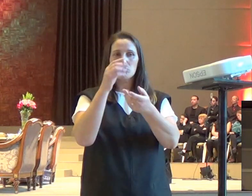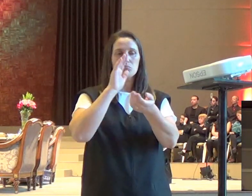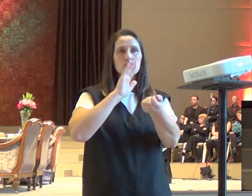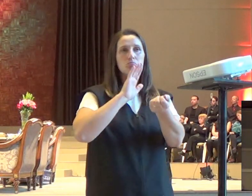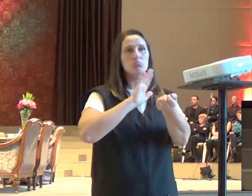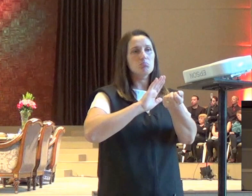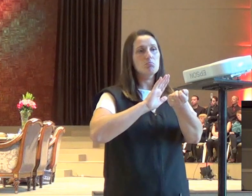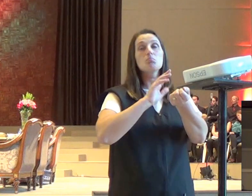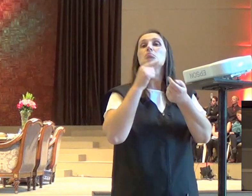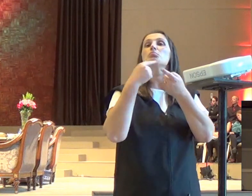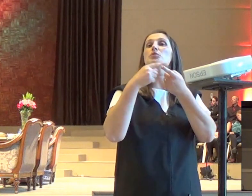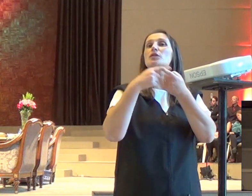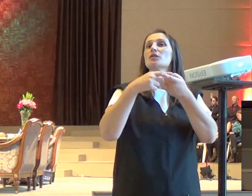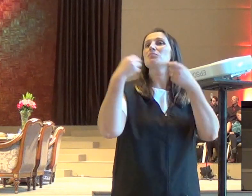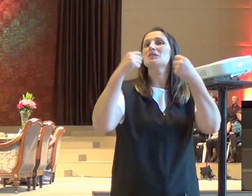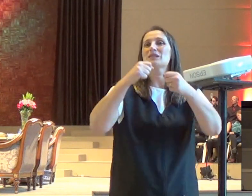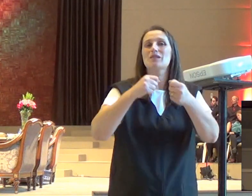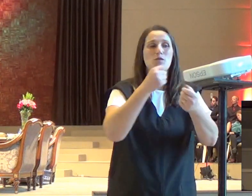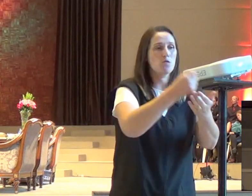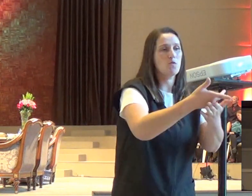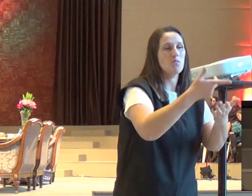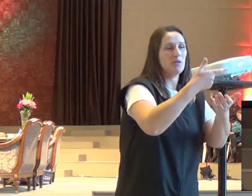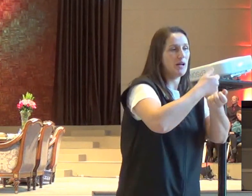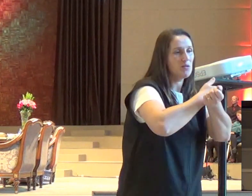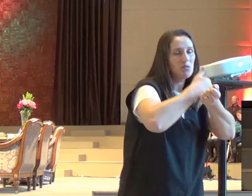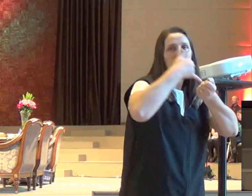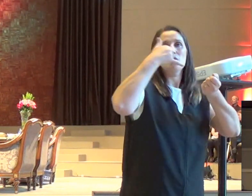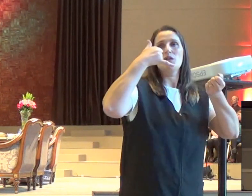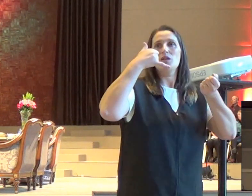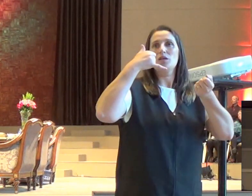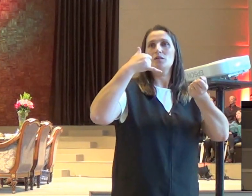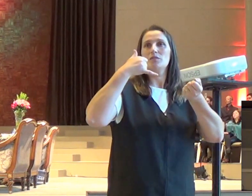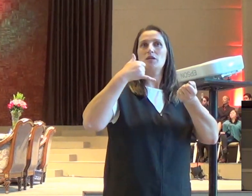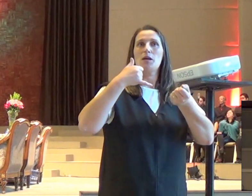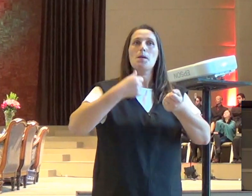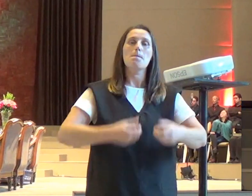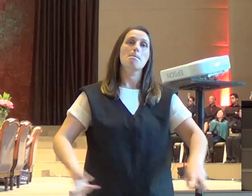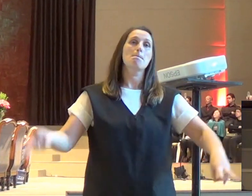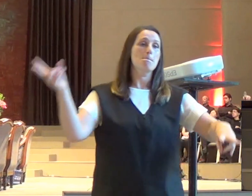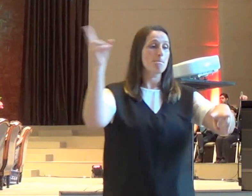preso com se não me engano um quilo de cocaína em casa para vender